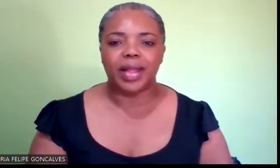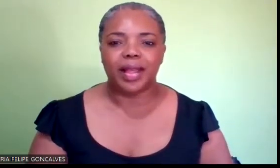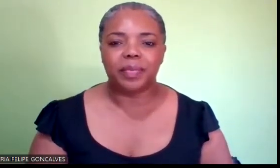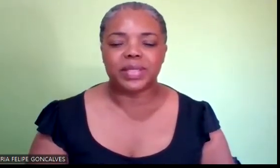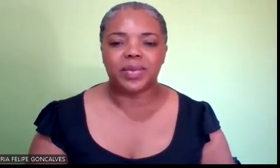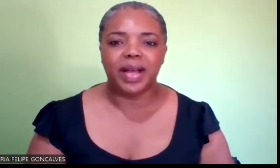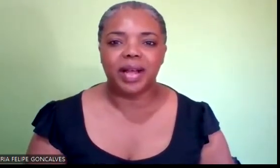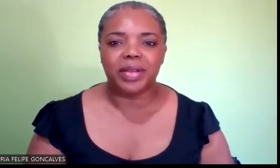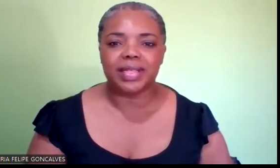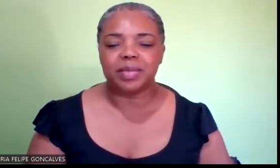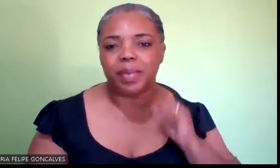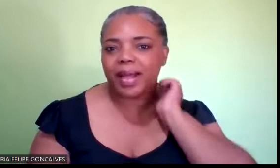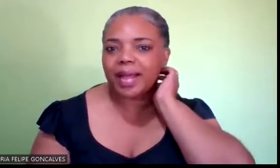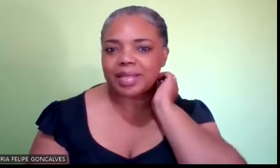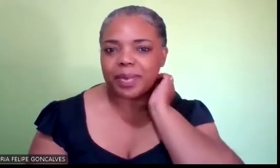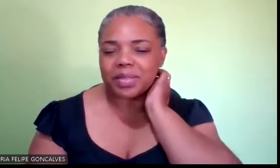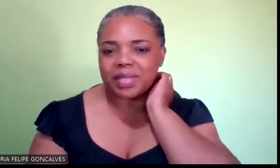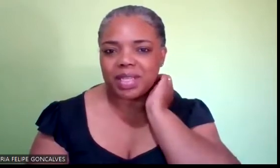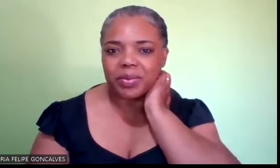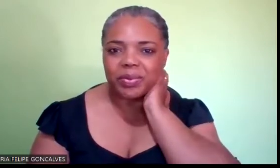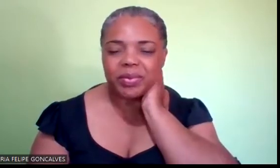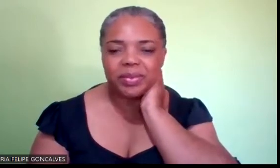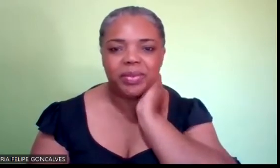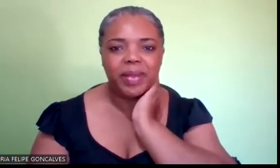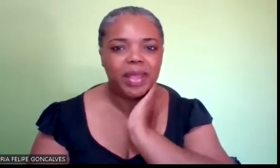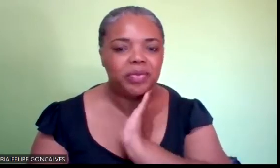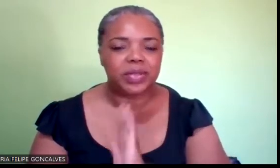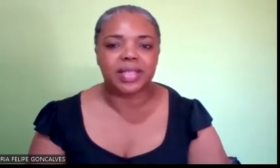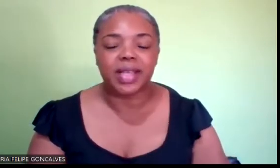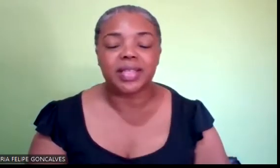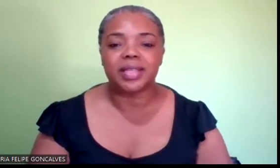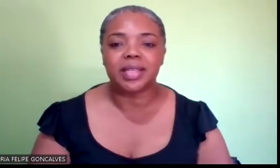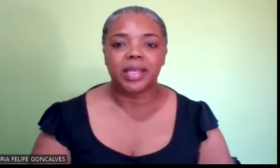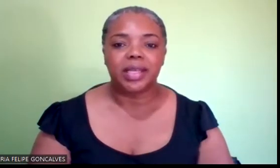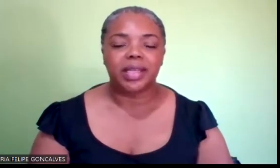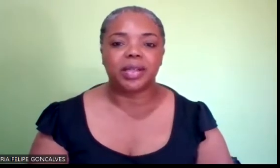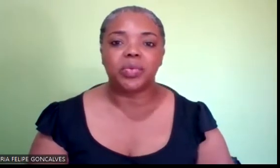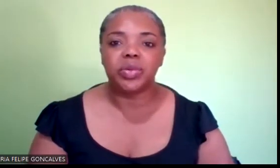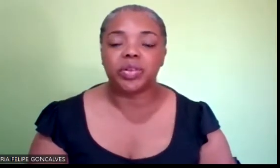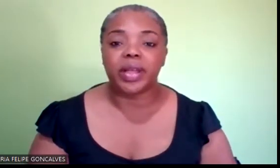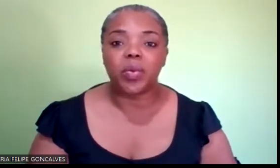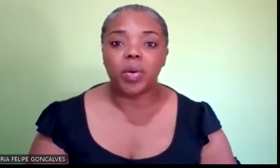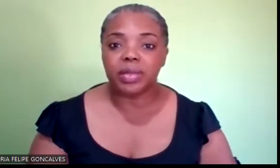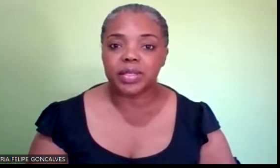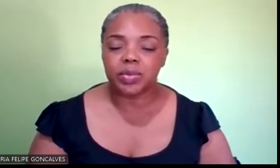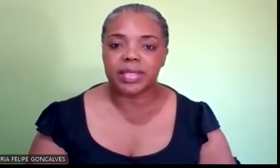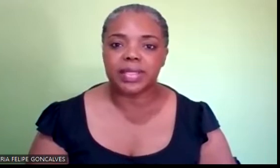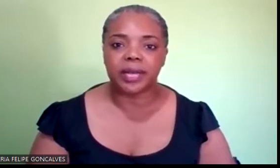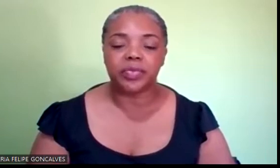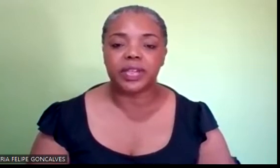Olá, pessoal, graça e paz, a paz do Senhor, tudo bem com vocês? Então, hoje eu quero contextualizar um